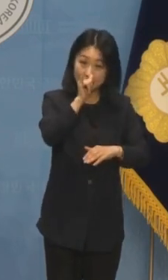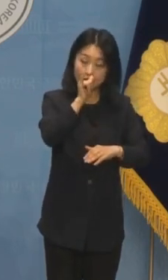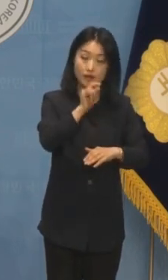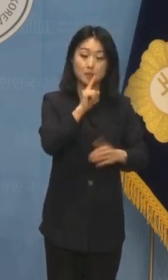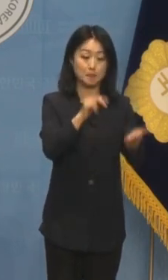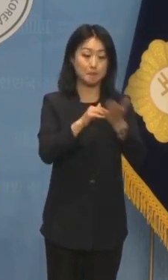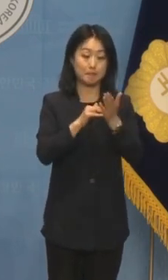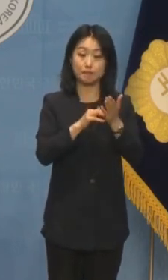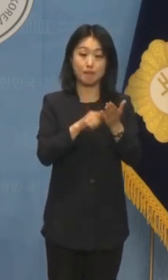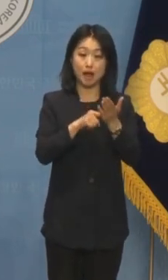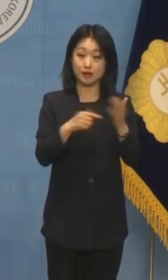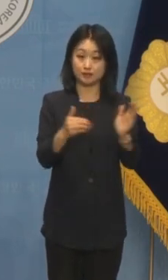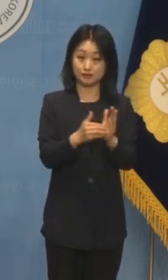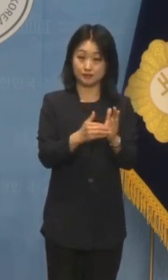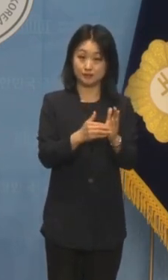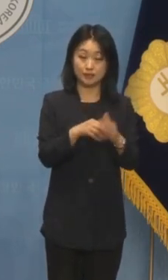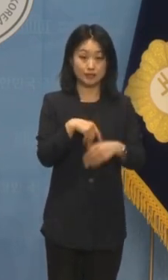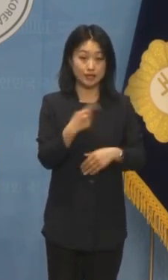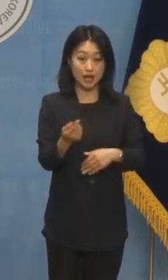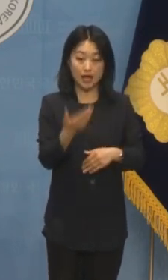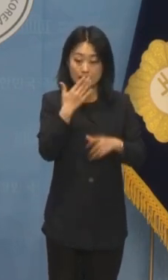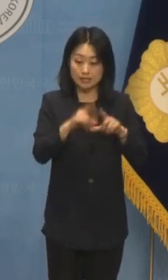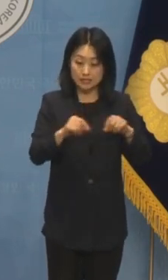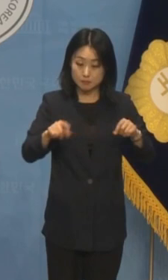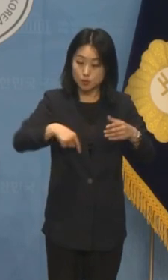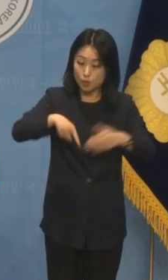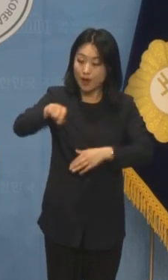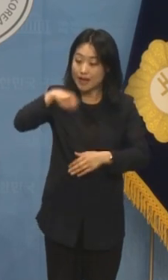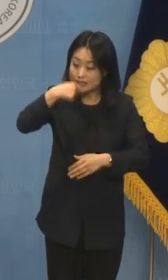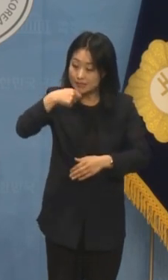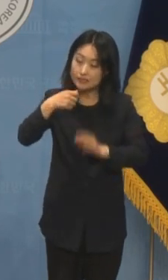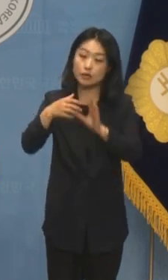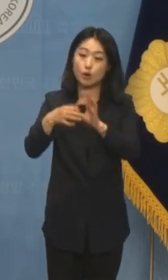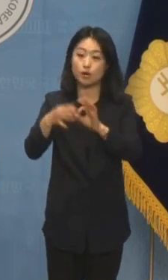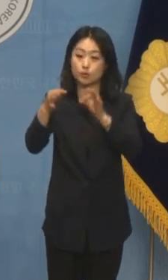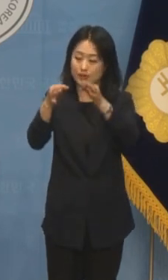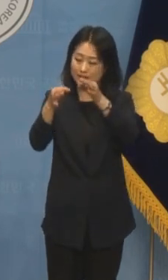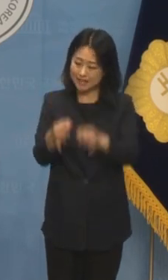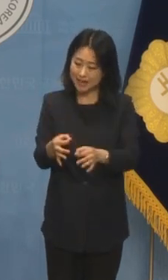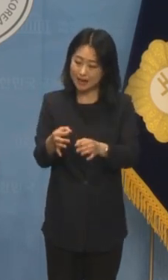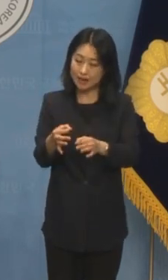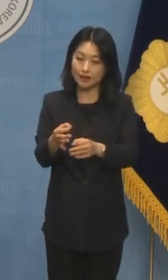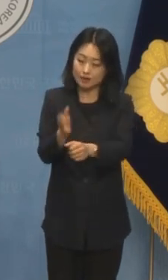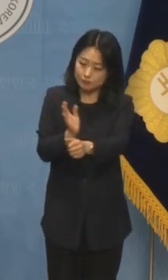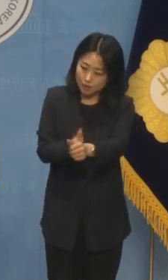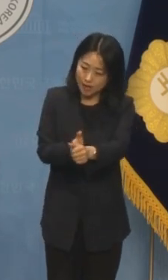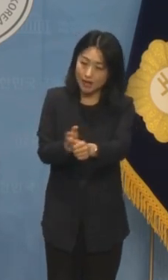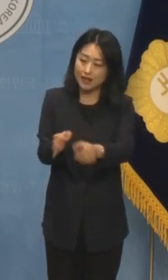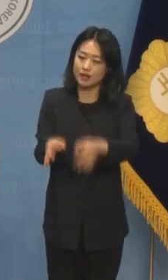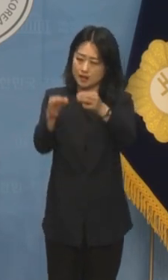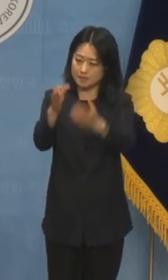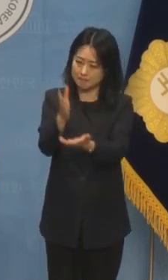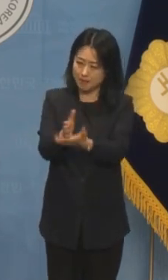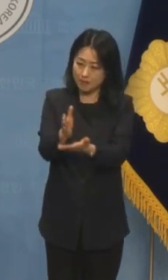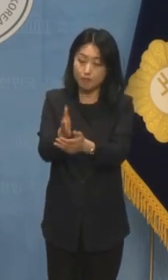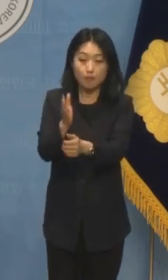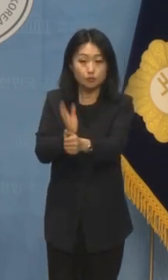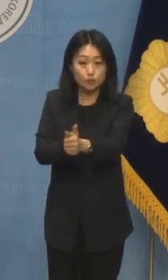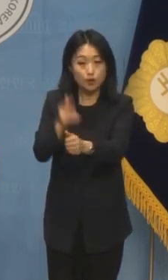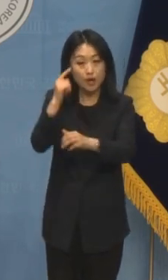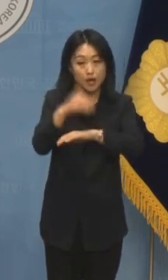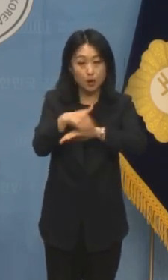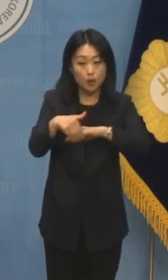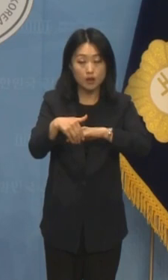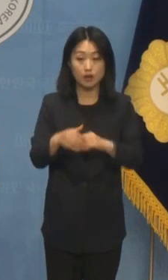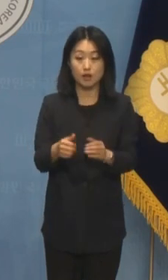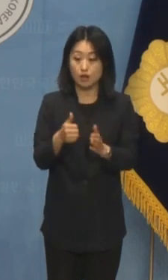다입니다. 그리고 식품 외식업계에 가격 인상 자제를 촉구하겠답니다.